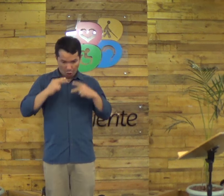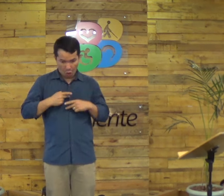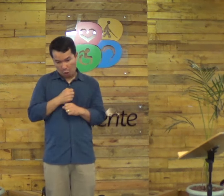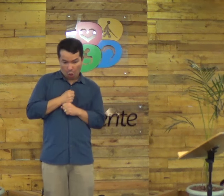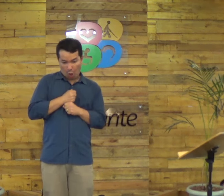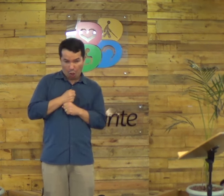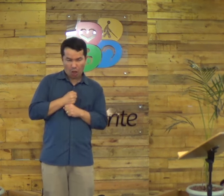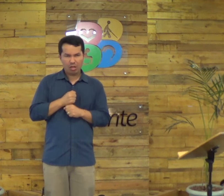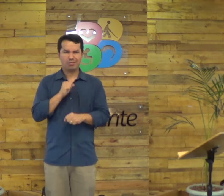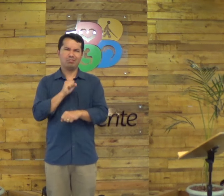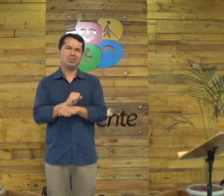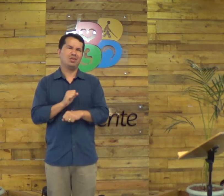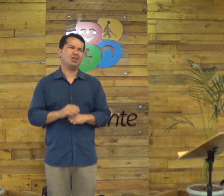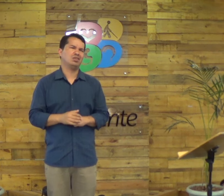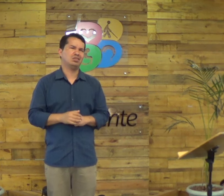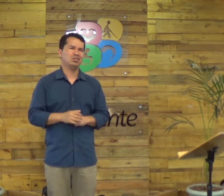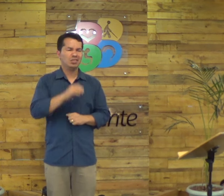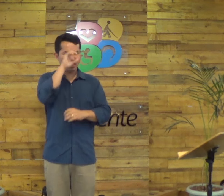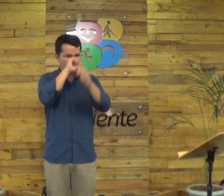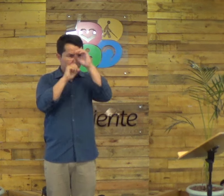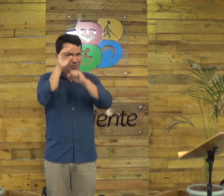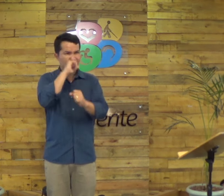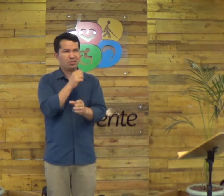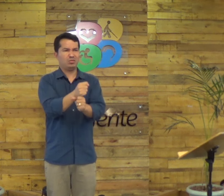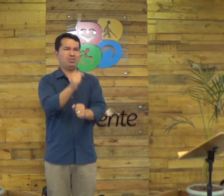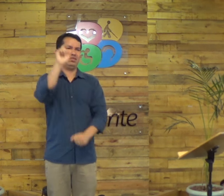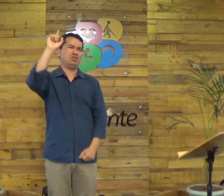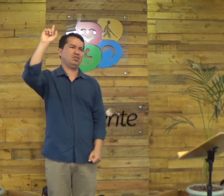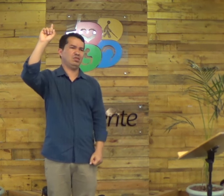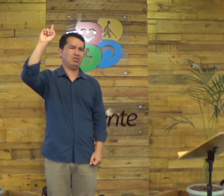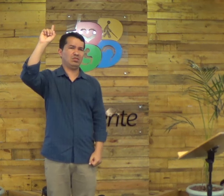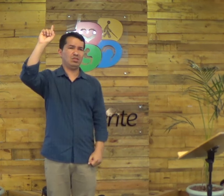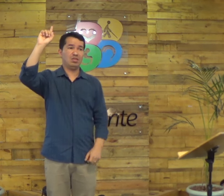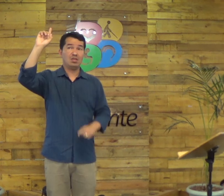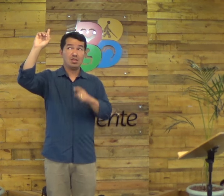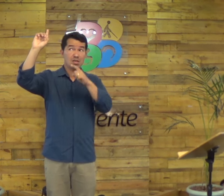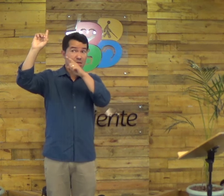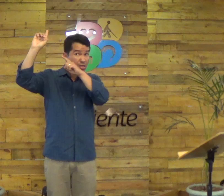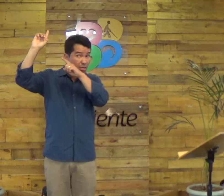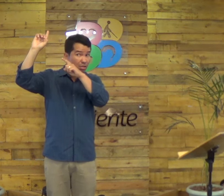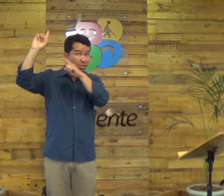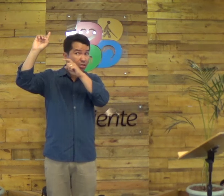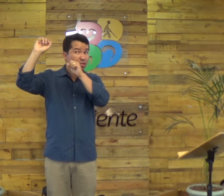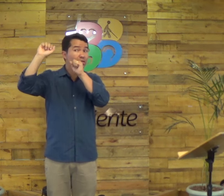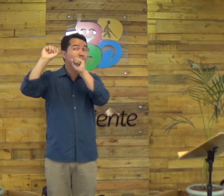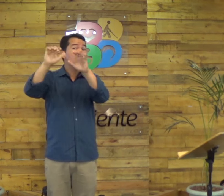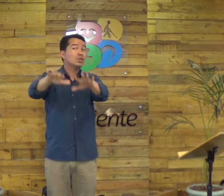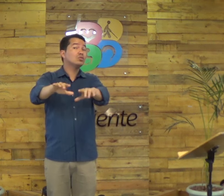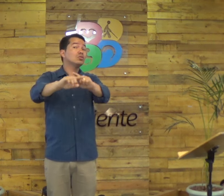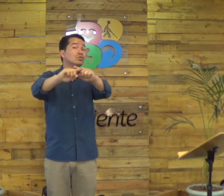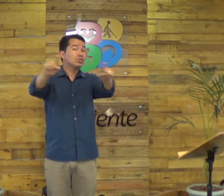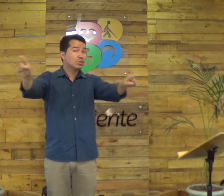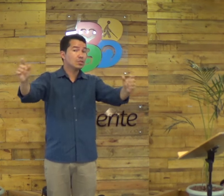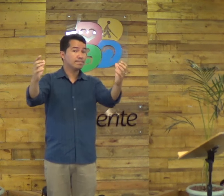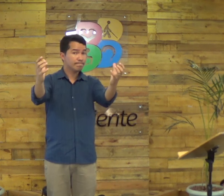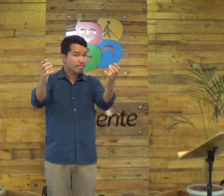é confiar em si mesmo, agora eu penso, aprenda a confiar em Deus, porque Deus, vai abençoar vocês,